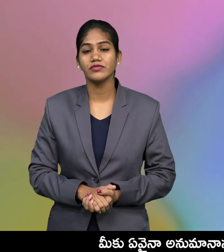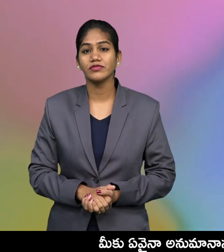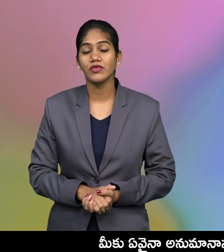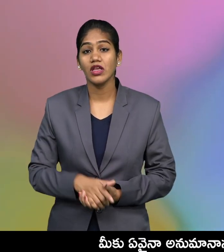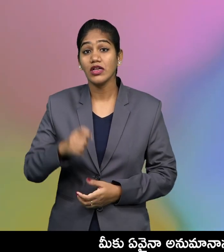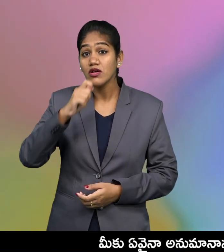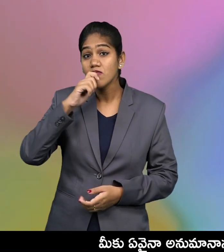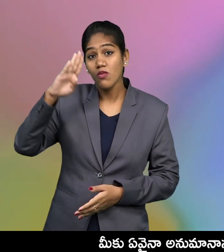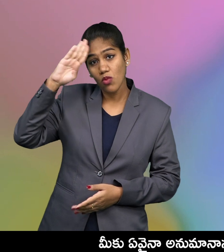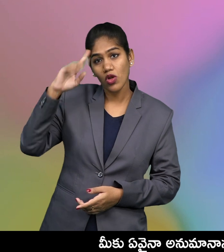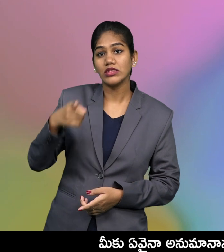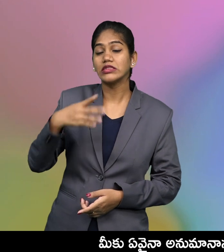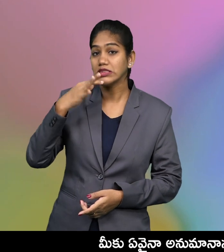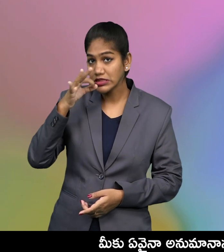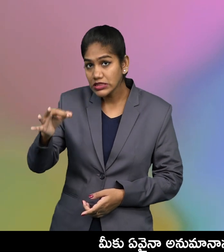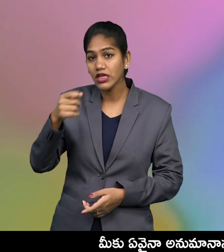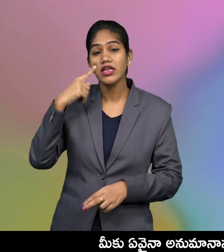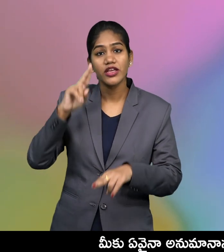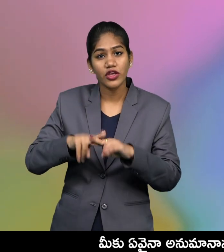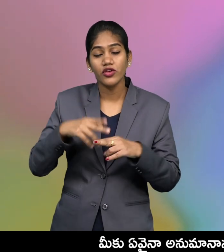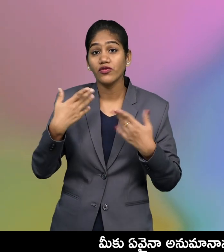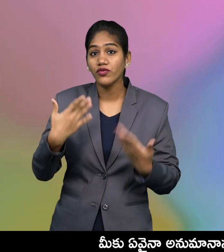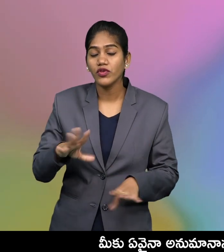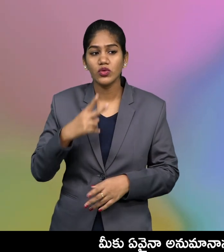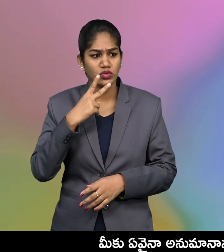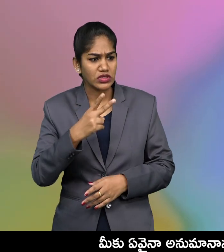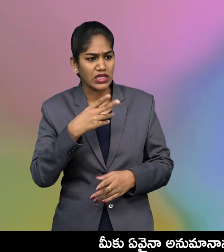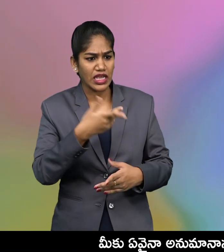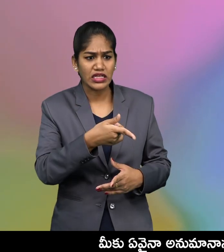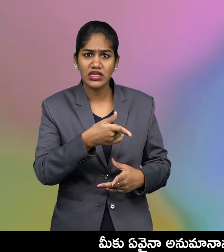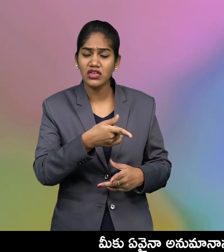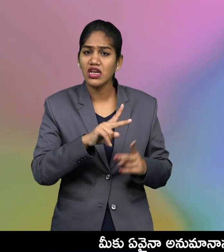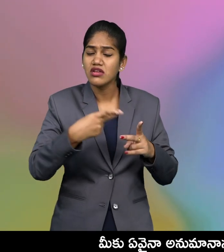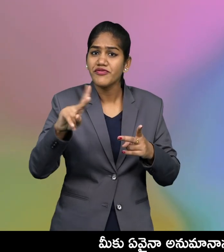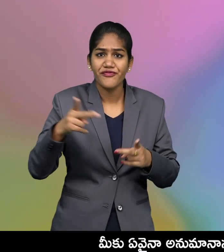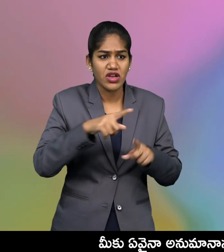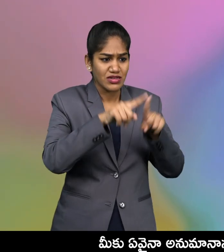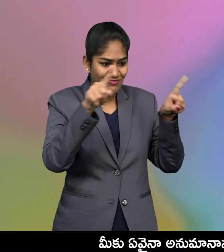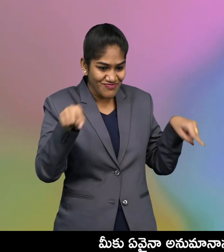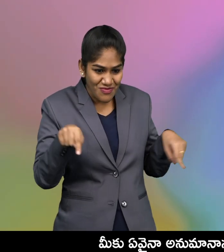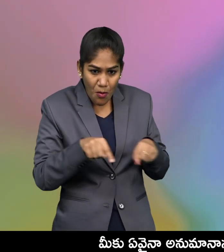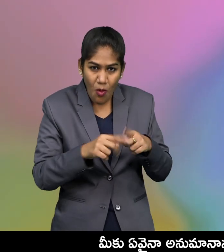మీకు ఏవైనా అనుమానాస్పద బ్యాగ్లు లేదా పెట్టెలు కనిపిస్తే పోలీసులకు చెప్పండి.